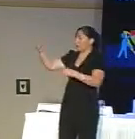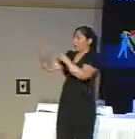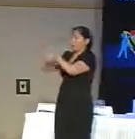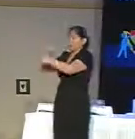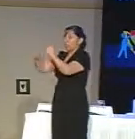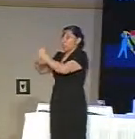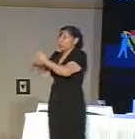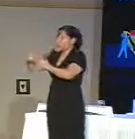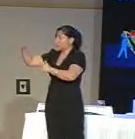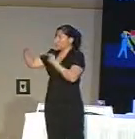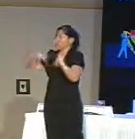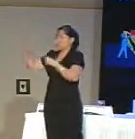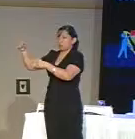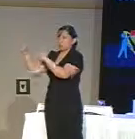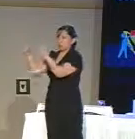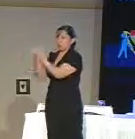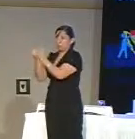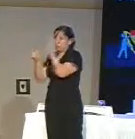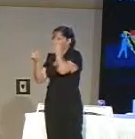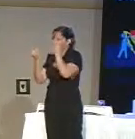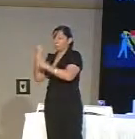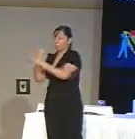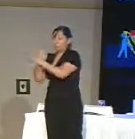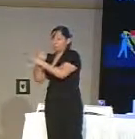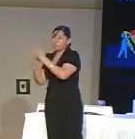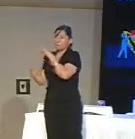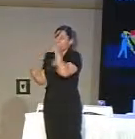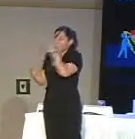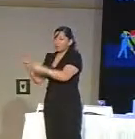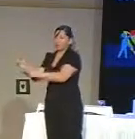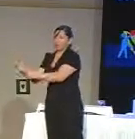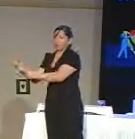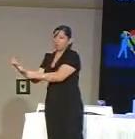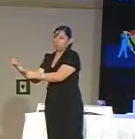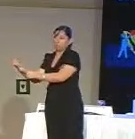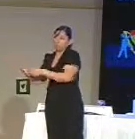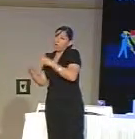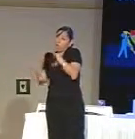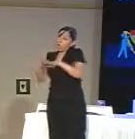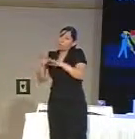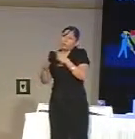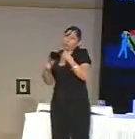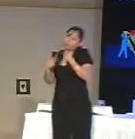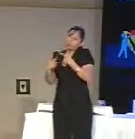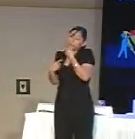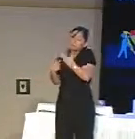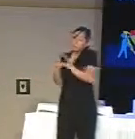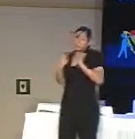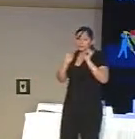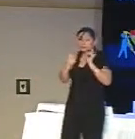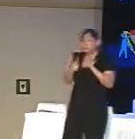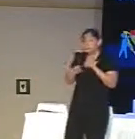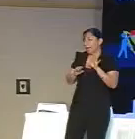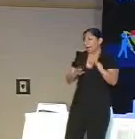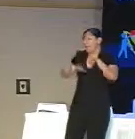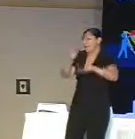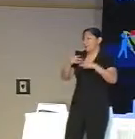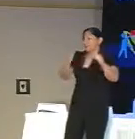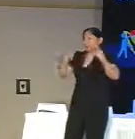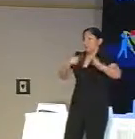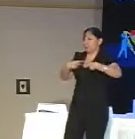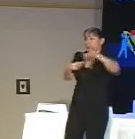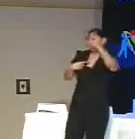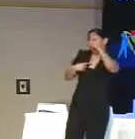Y es que errar es de humanos, dicen, pero aquí los errores